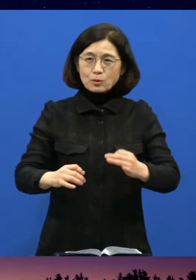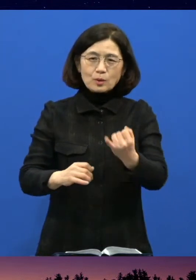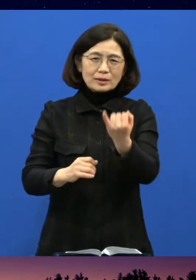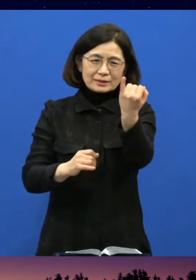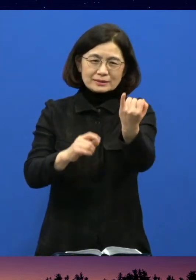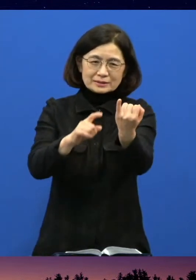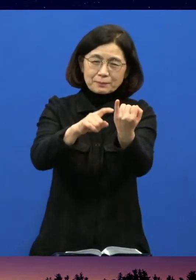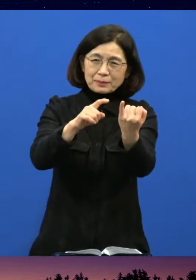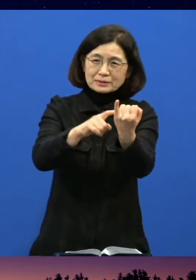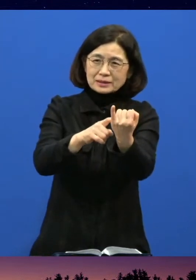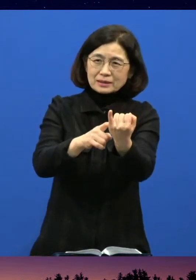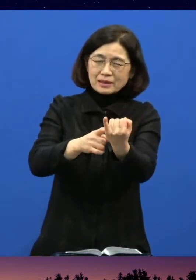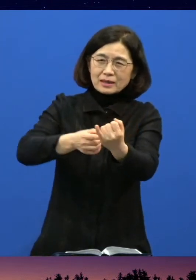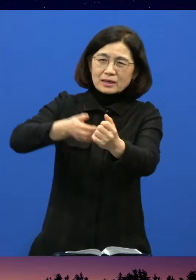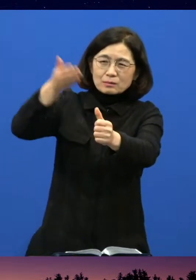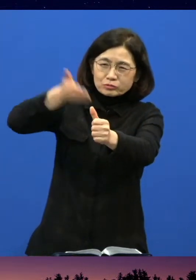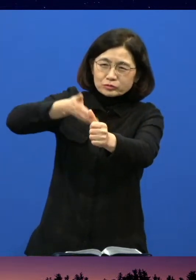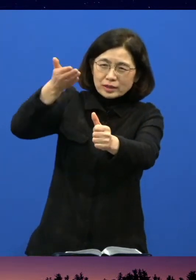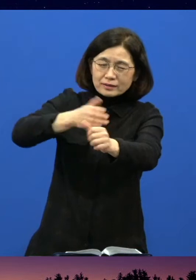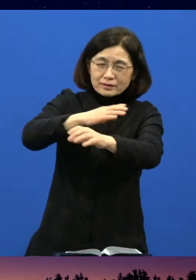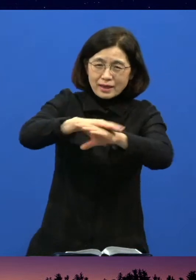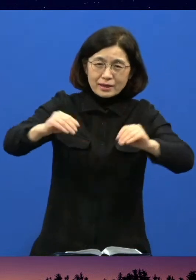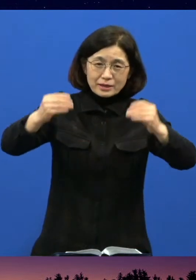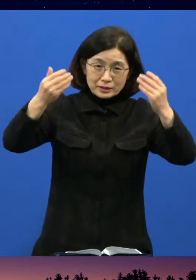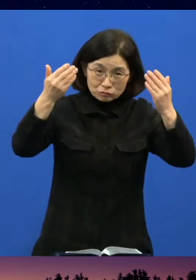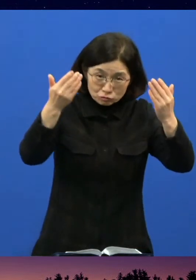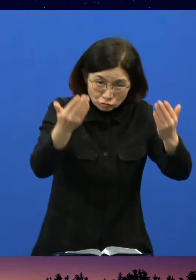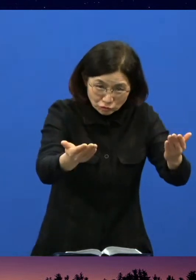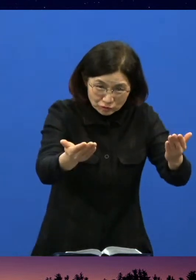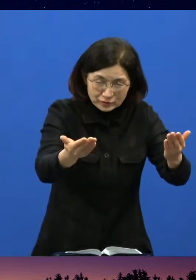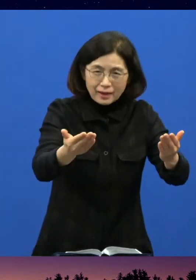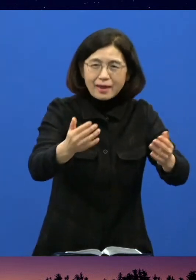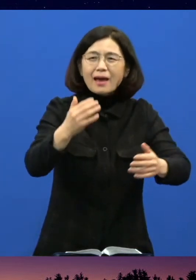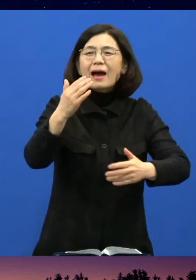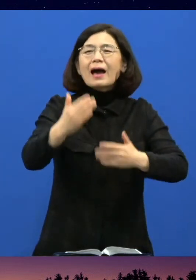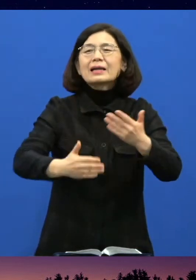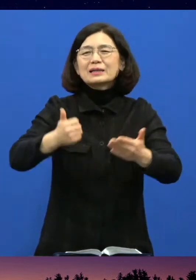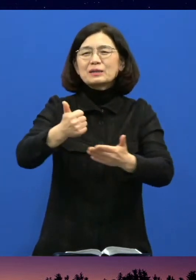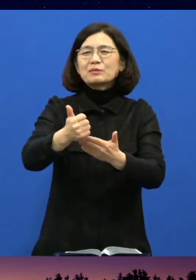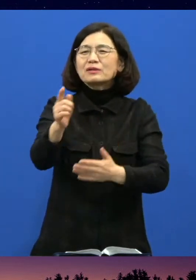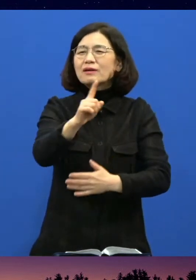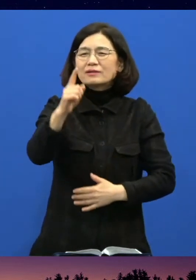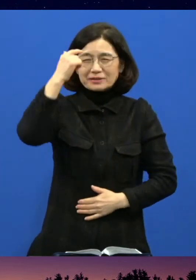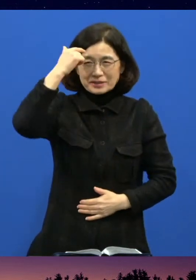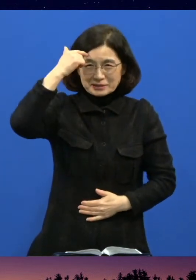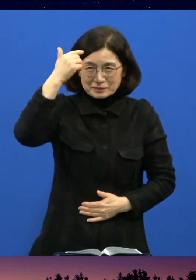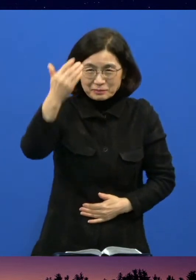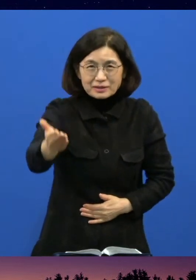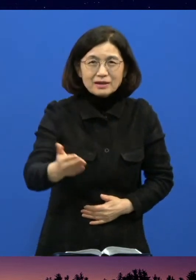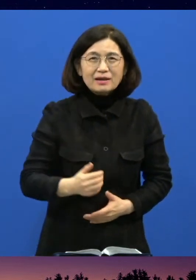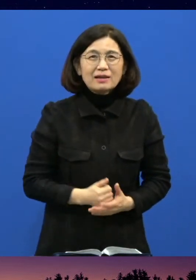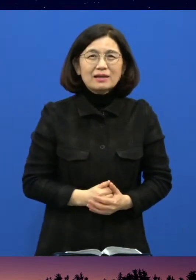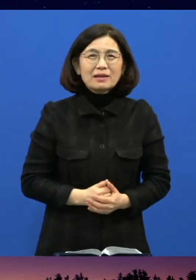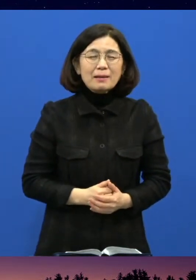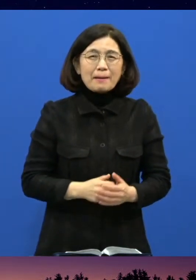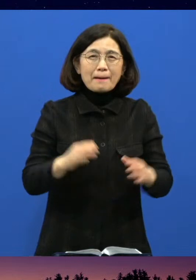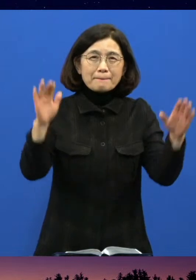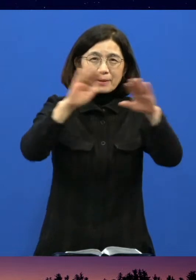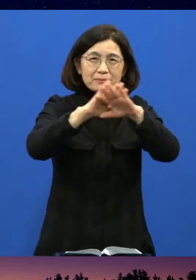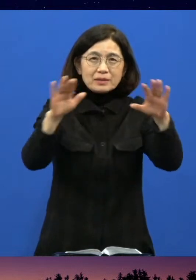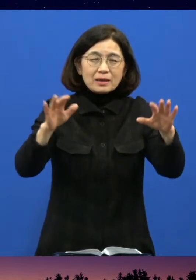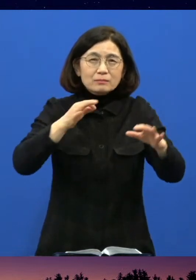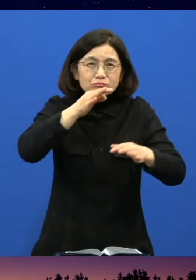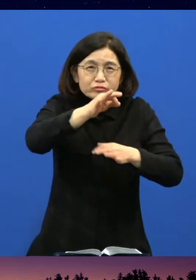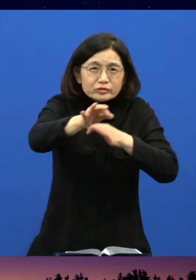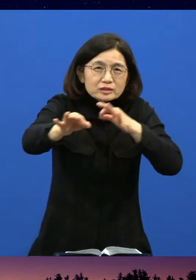하물며 하나님께서 그 밤낮 부르짖는 자 택하신 자들의 원한을 풀어주지 아니하시겠느냐, 그들에게 오래